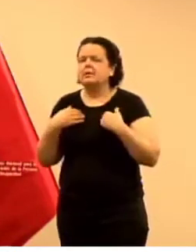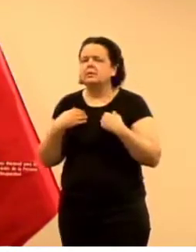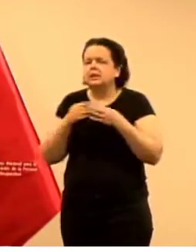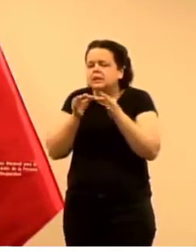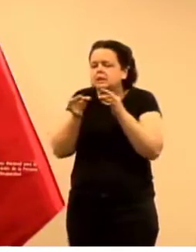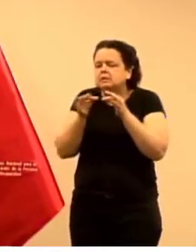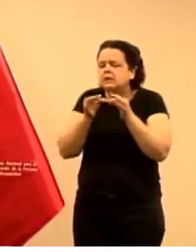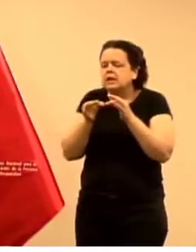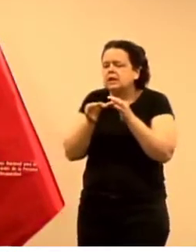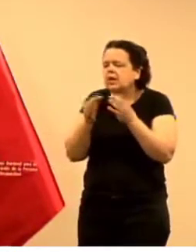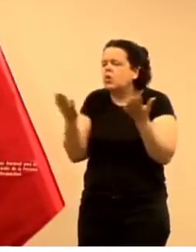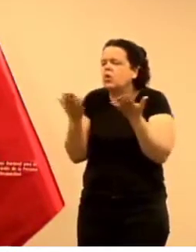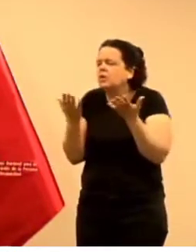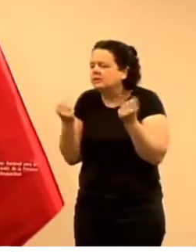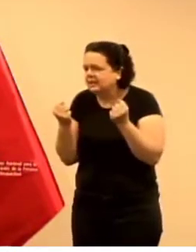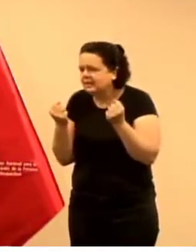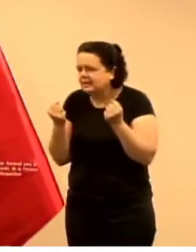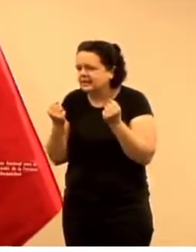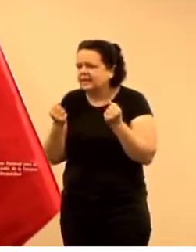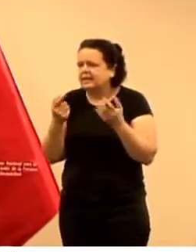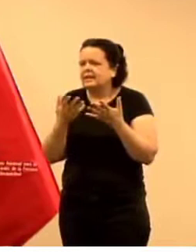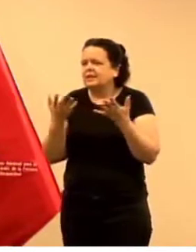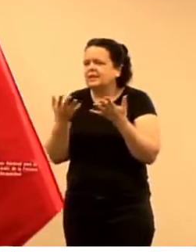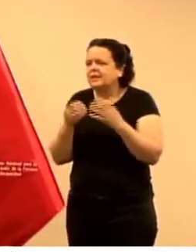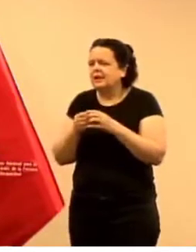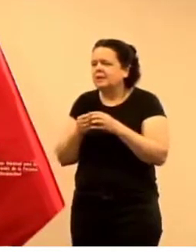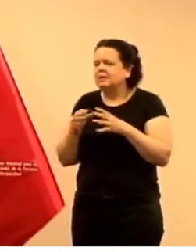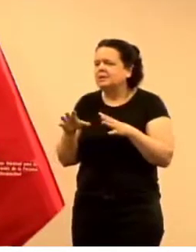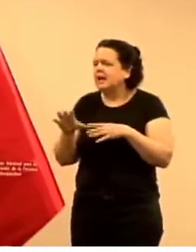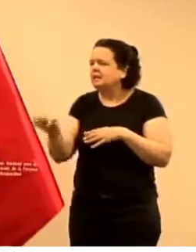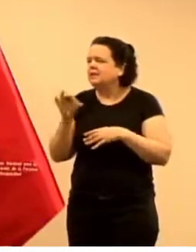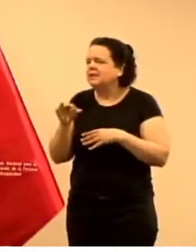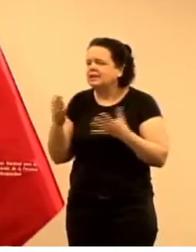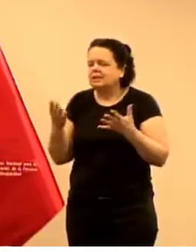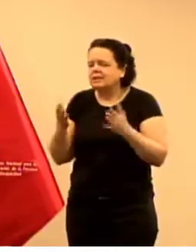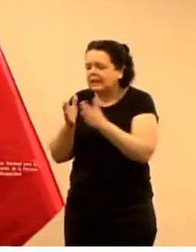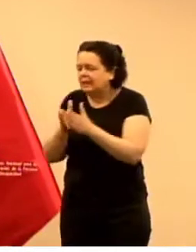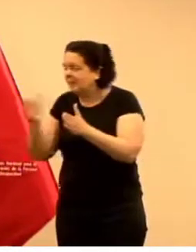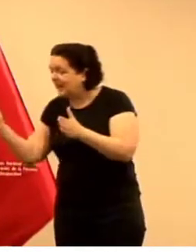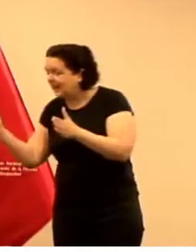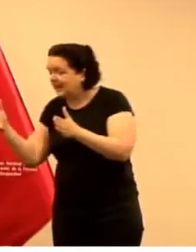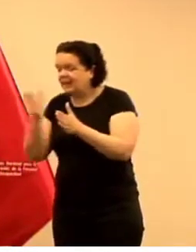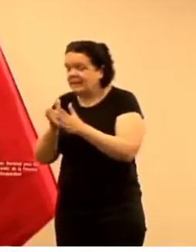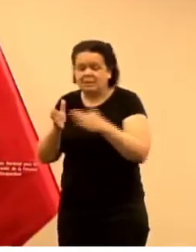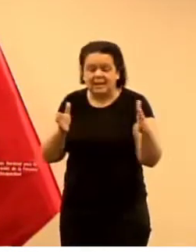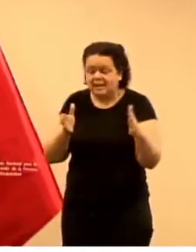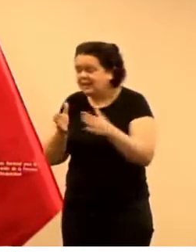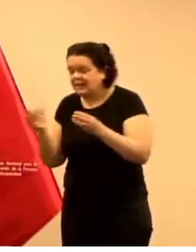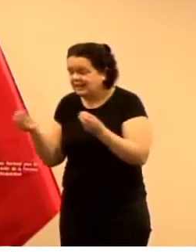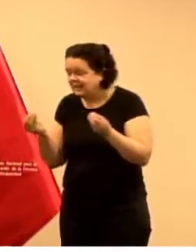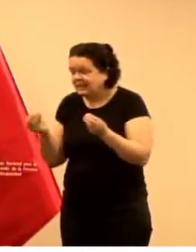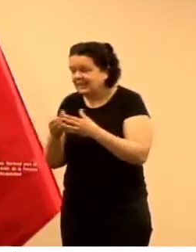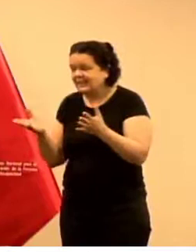de corte, ¿no? Donde establecemos un punto de corte para decir, de aquí para allá, se considera que los niños y